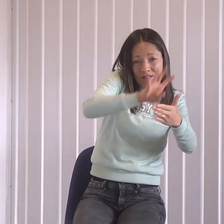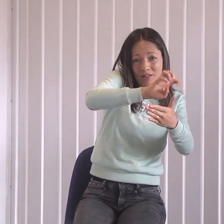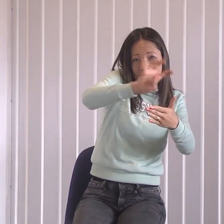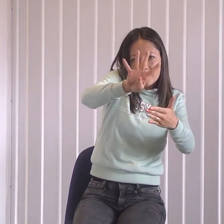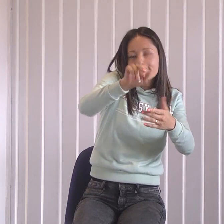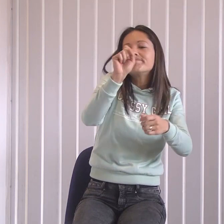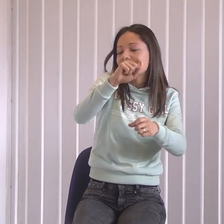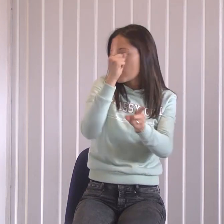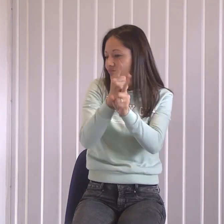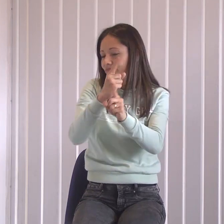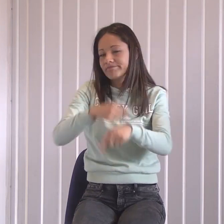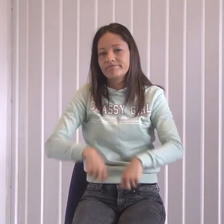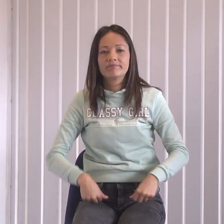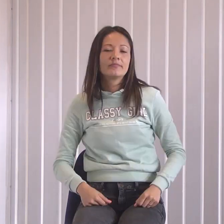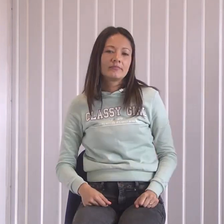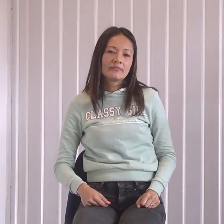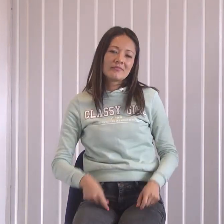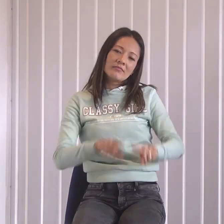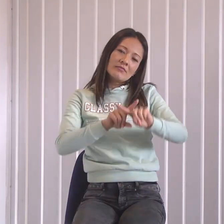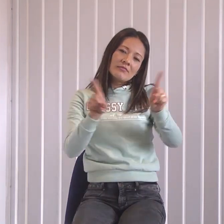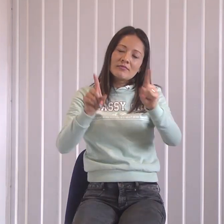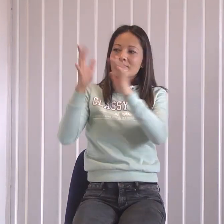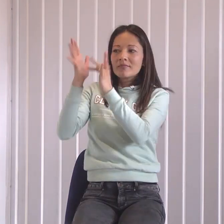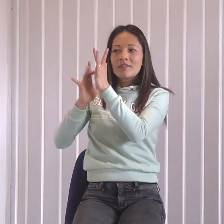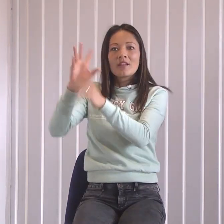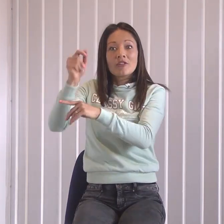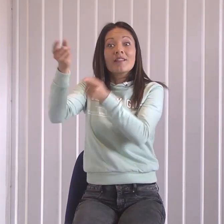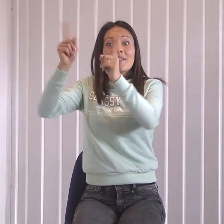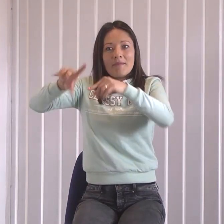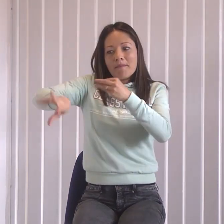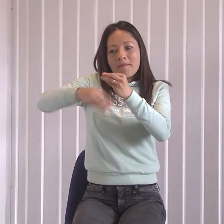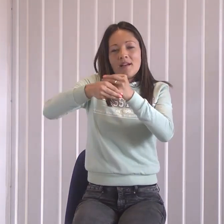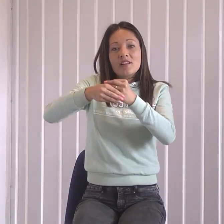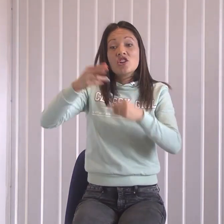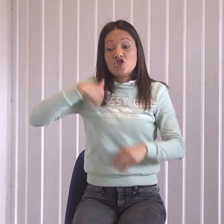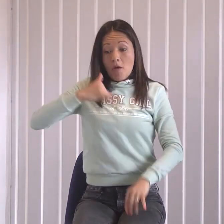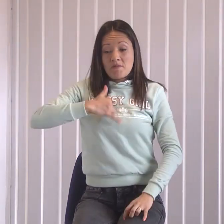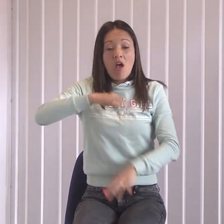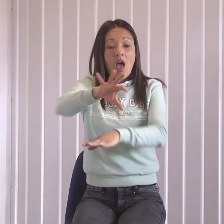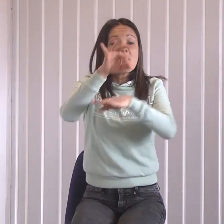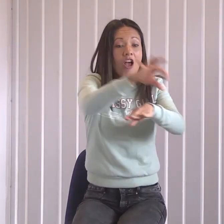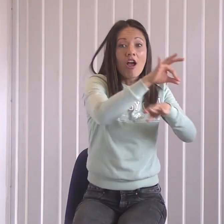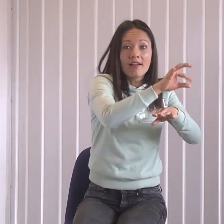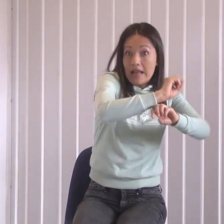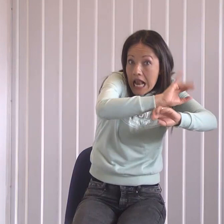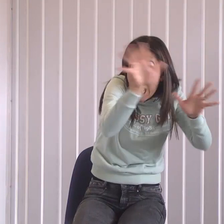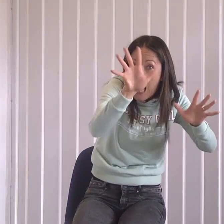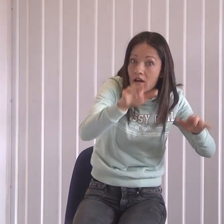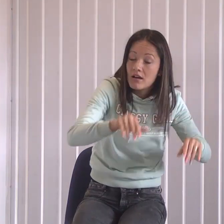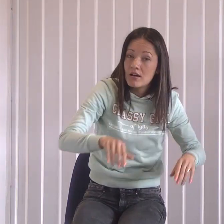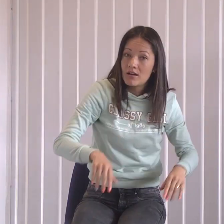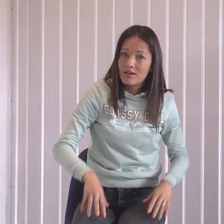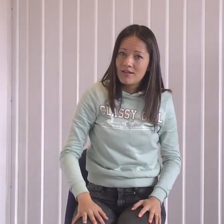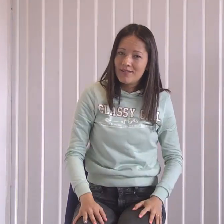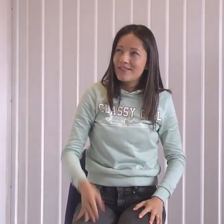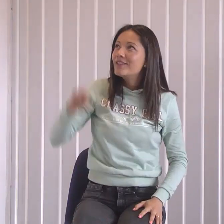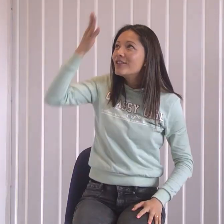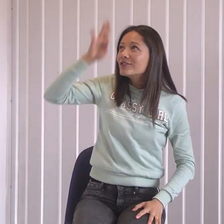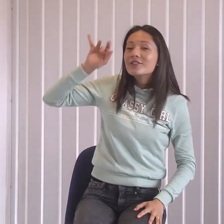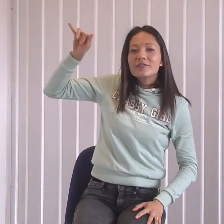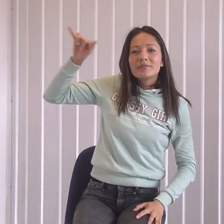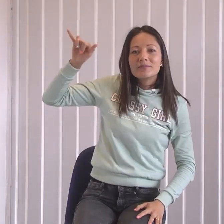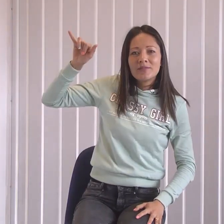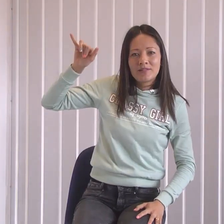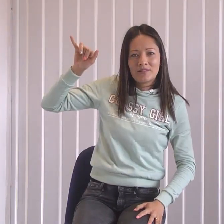sí. Pero es que Jesucristo también dijo, ¿no los escogí yo luego a ustedes? Luego